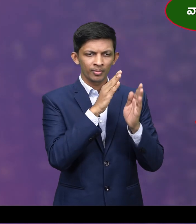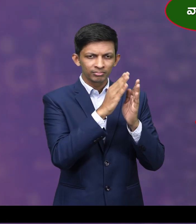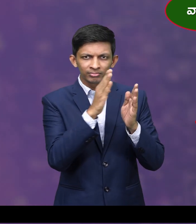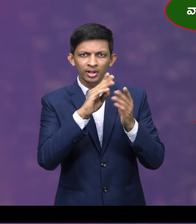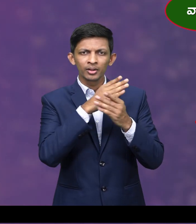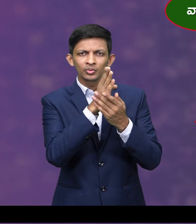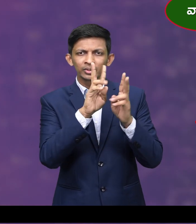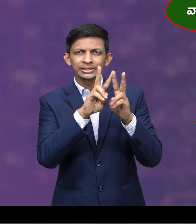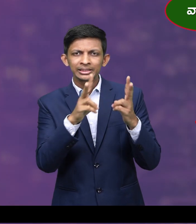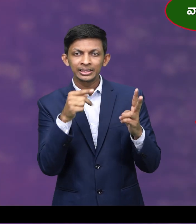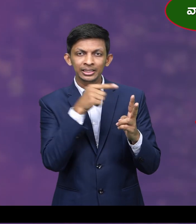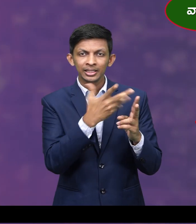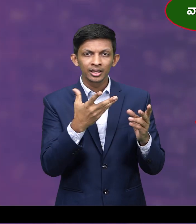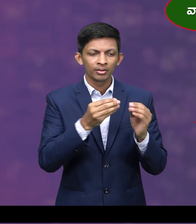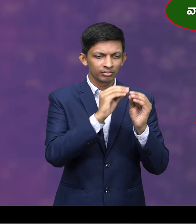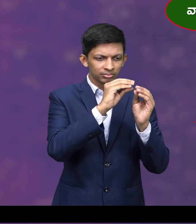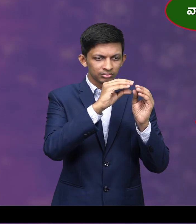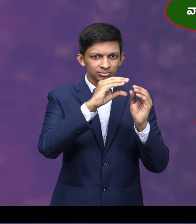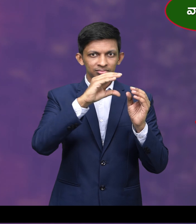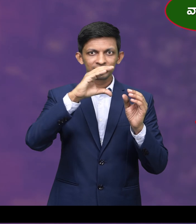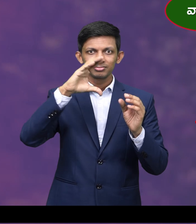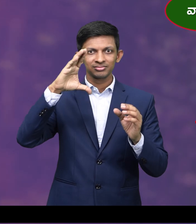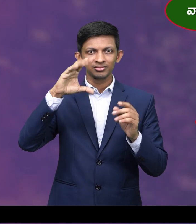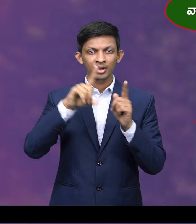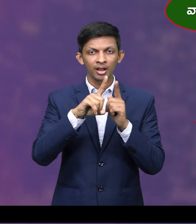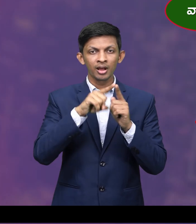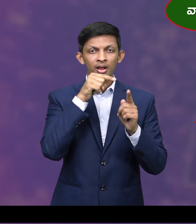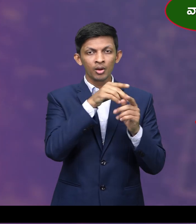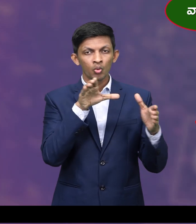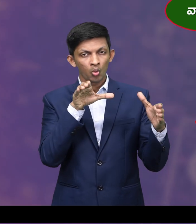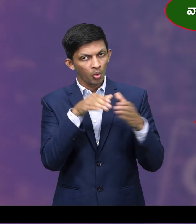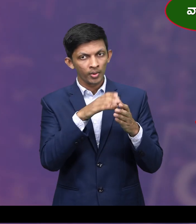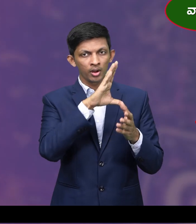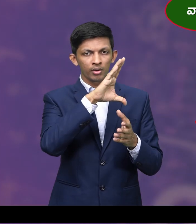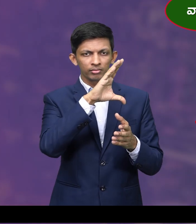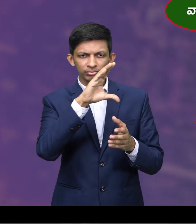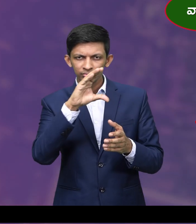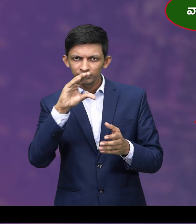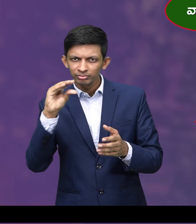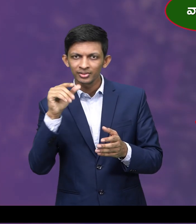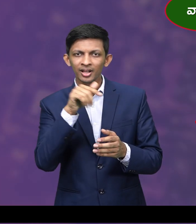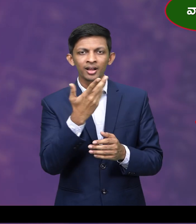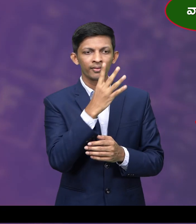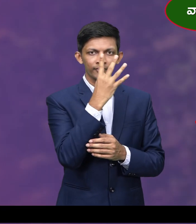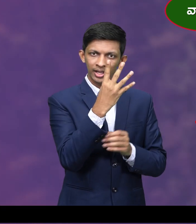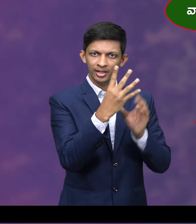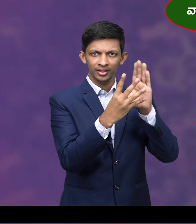సంఖ్యకు సంబంధించి 4 వరకు పెరుగుతుంది మరియు తరువాత 4 నుండి 3 నుండి 2